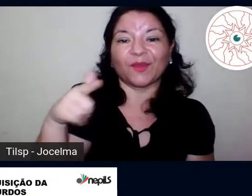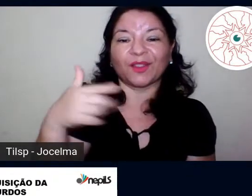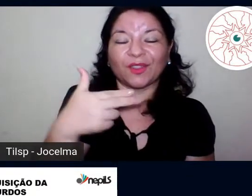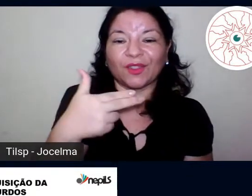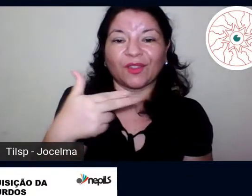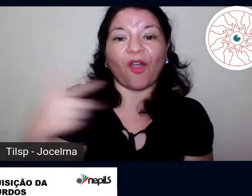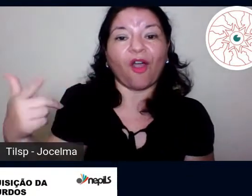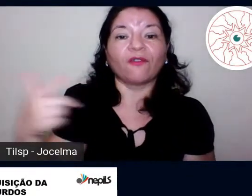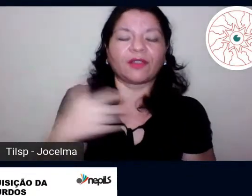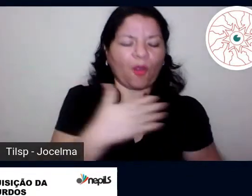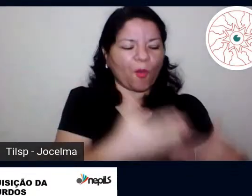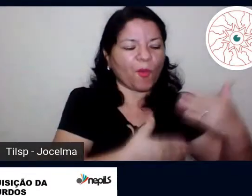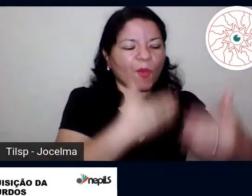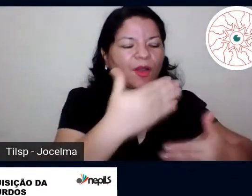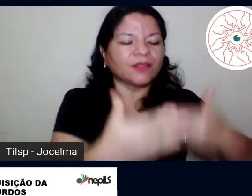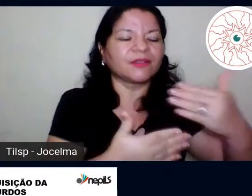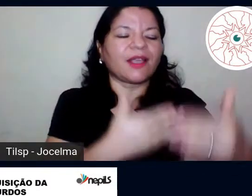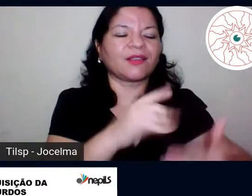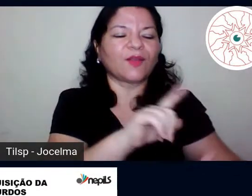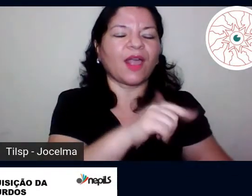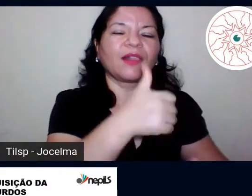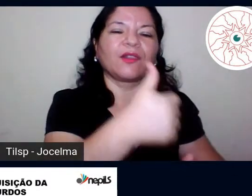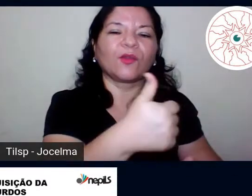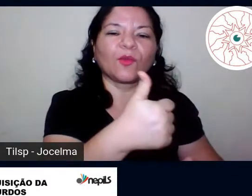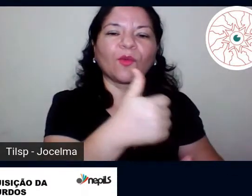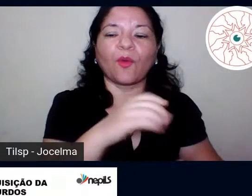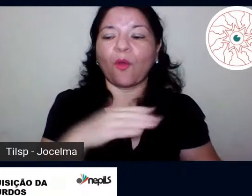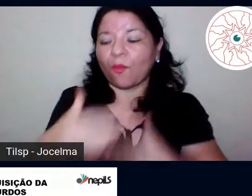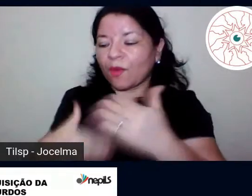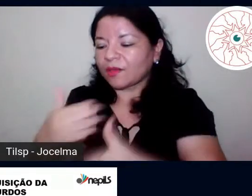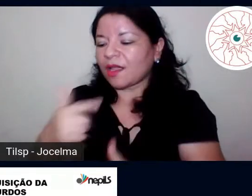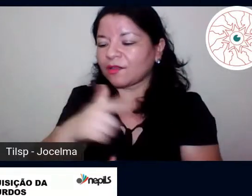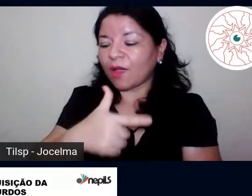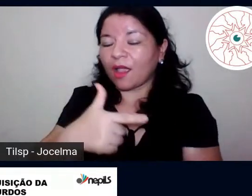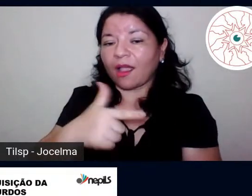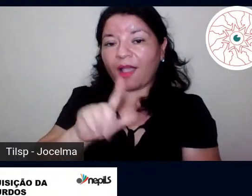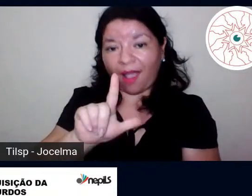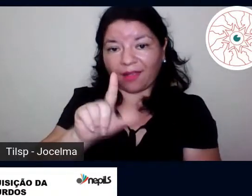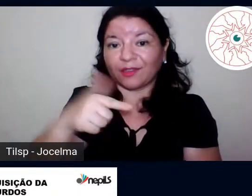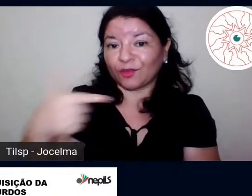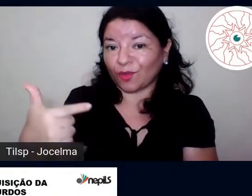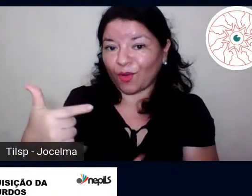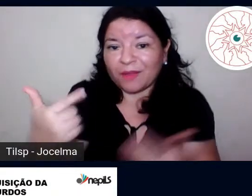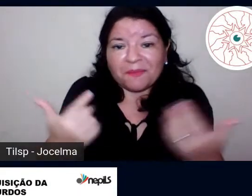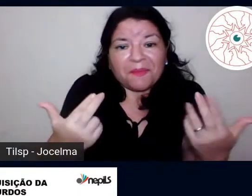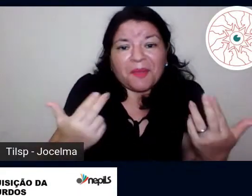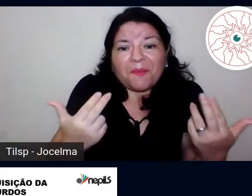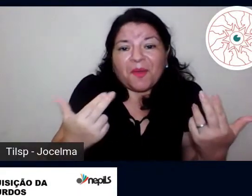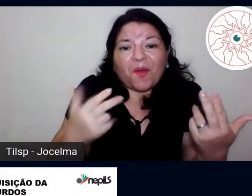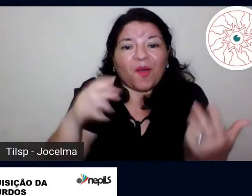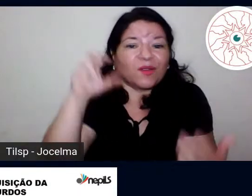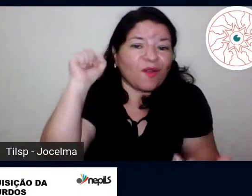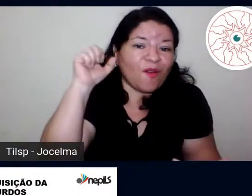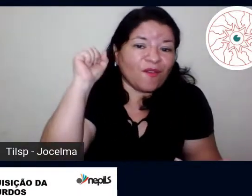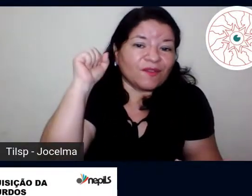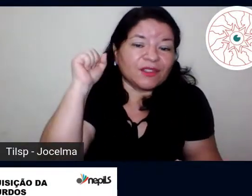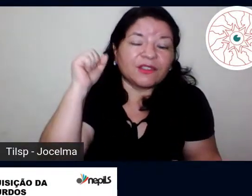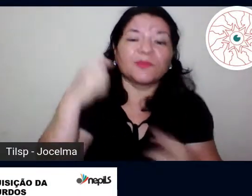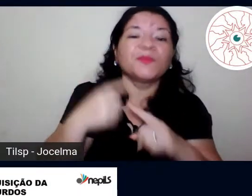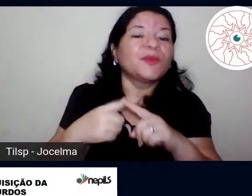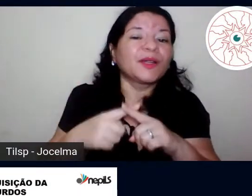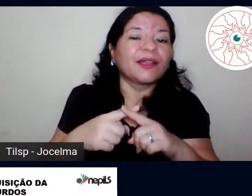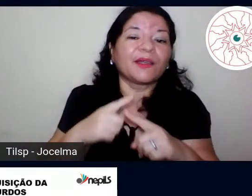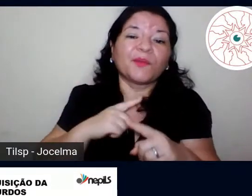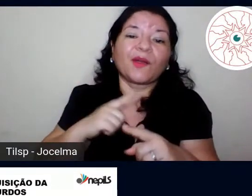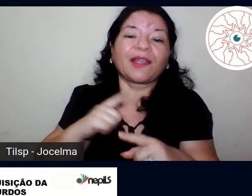sua L1, como foi mostrado atrás, como para uma L2, porque na L2, né, na segunda língua, ele também vai ter